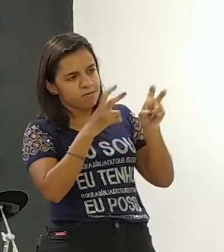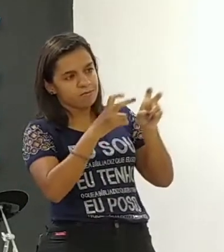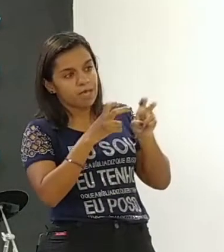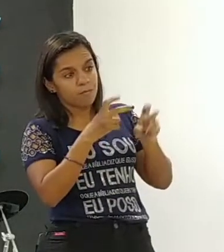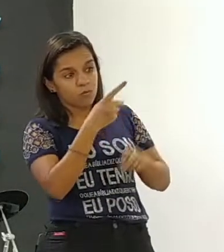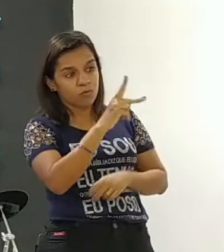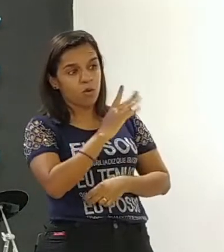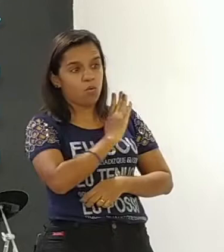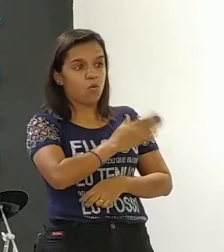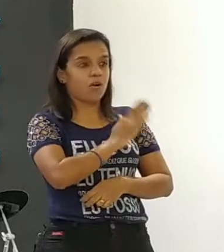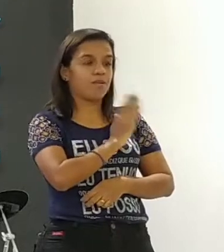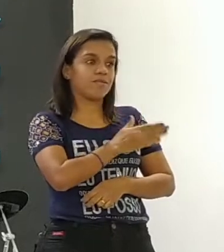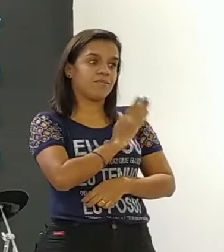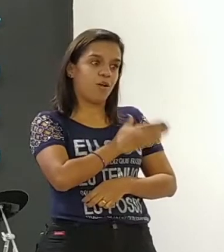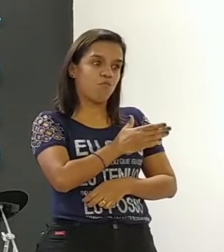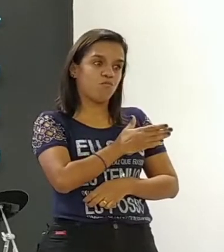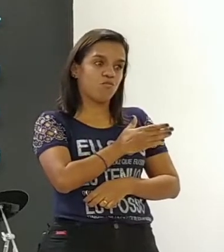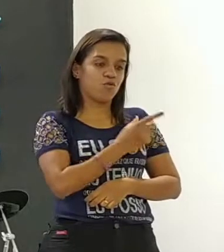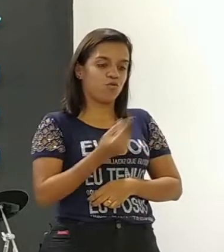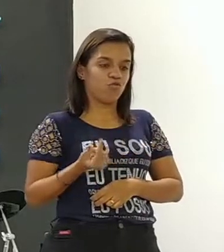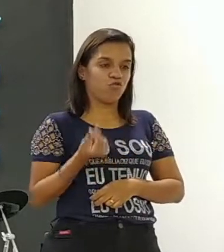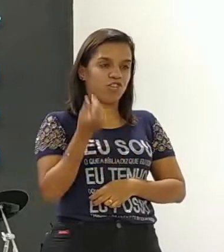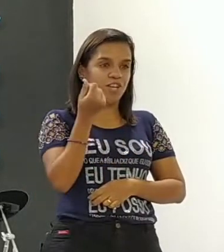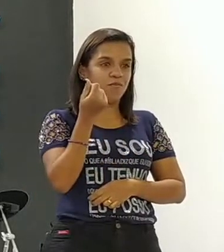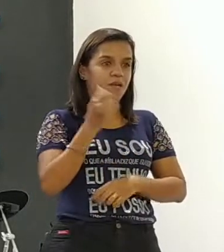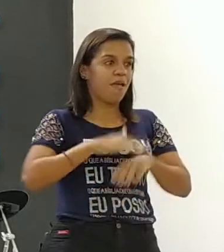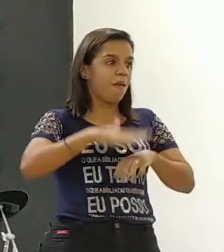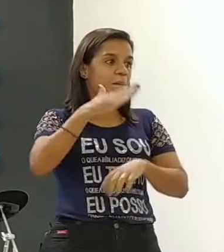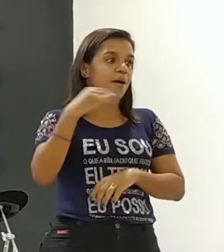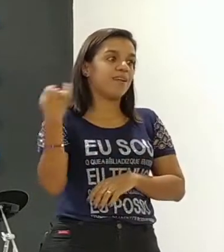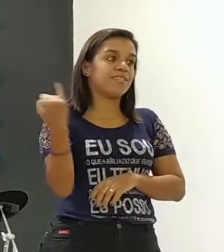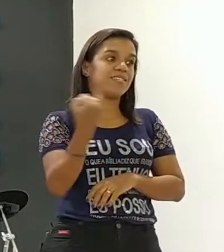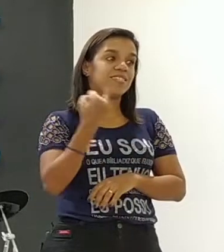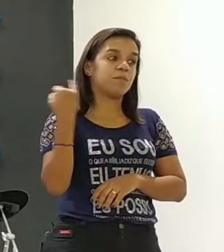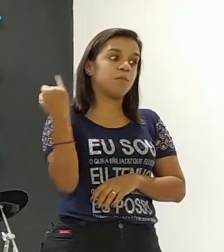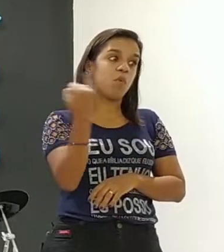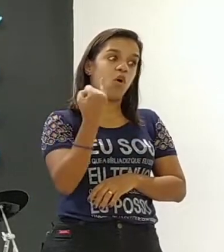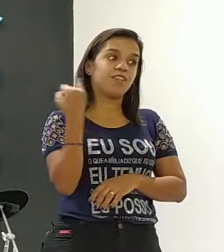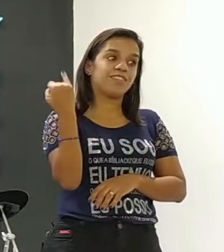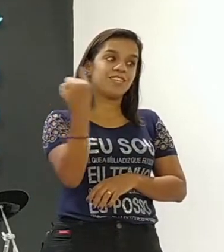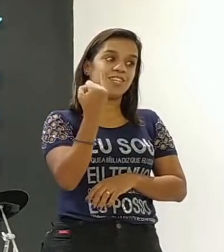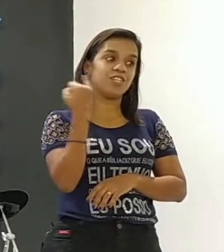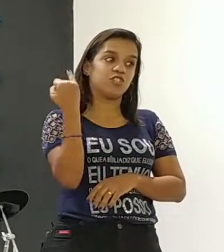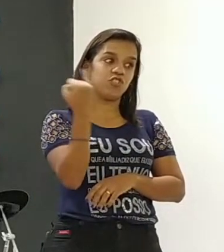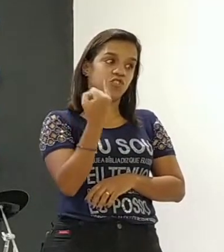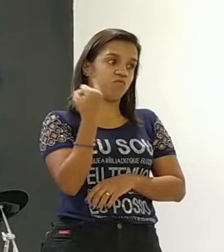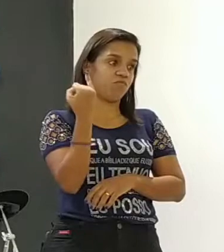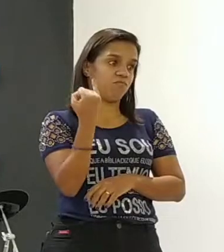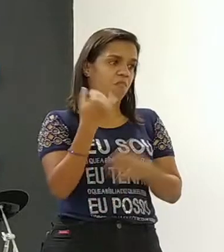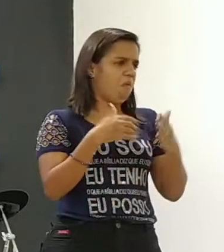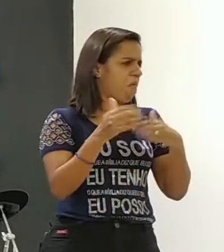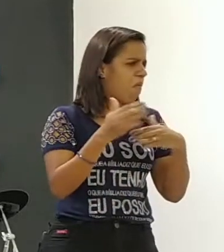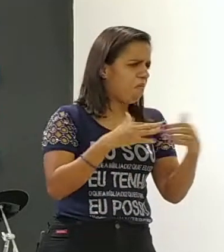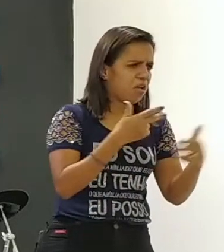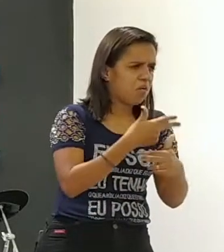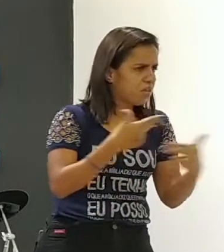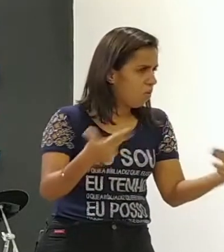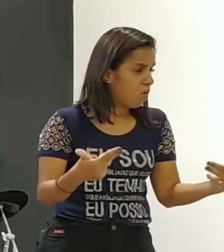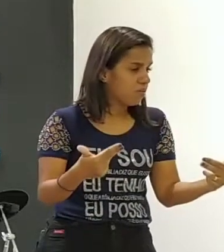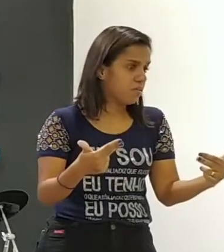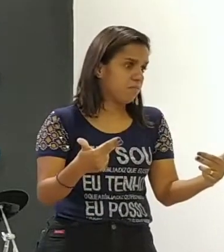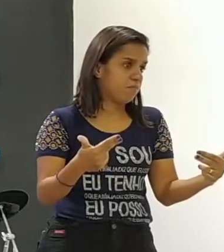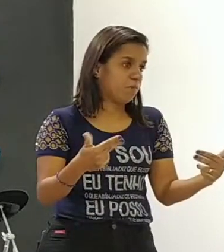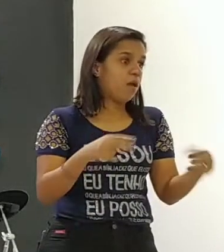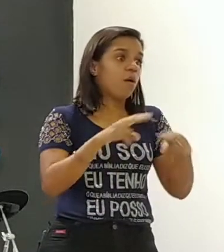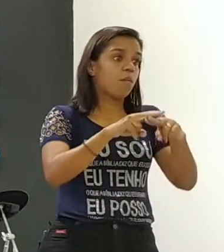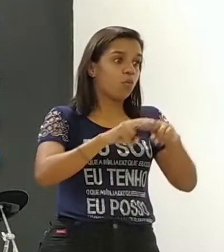que a prioridade não era ele, mas era o dinheiro. Vê que a prioridade é qualquer outra coisa, menos